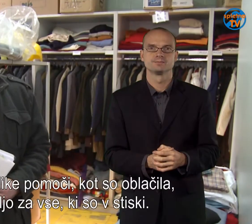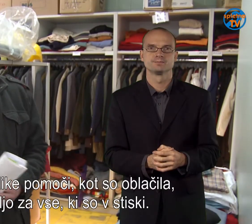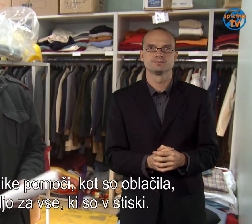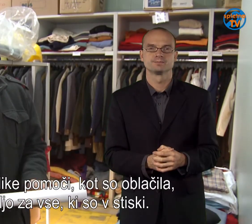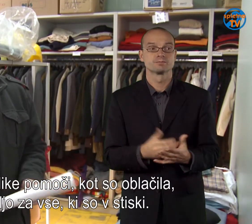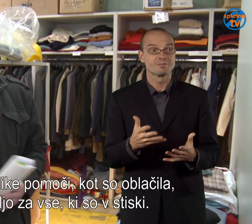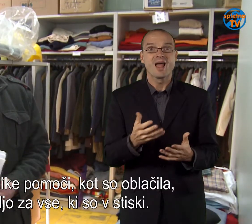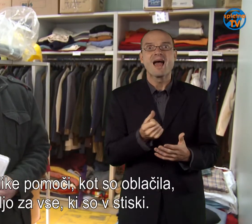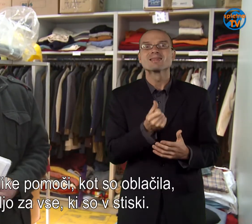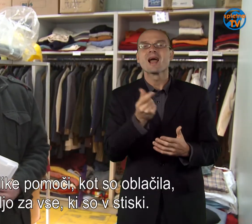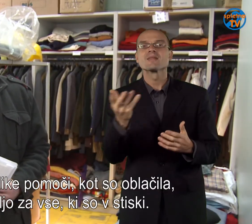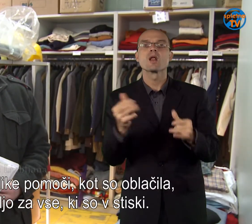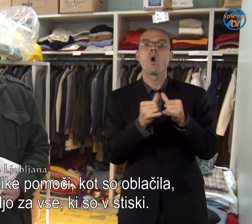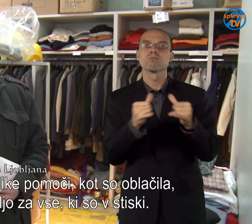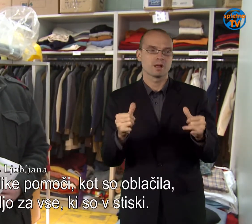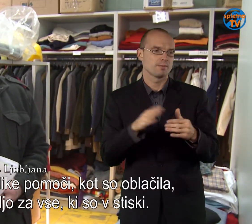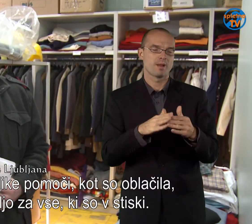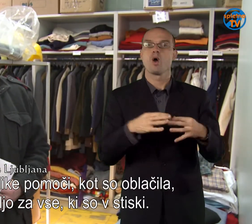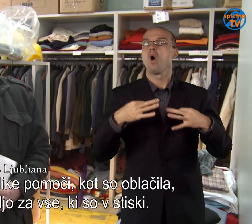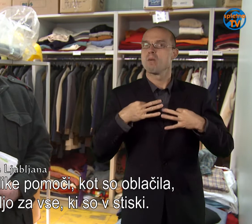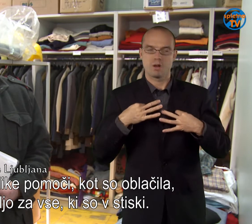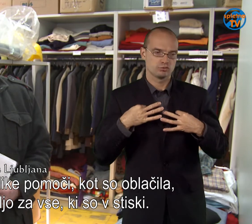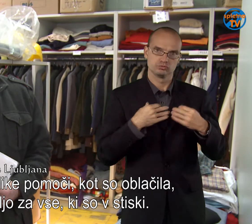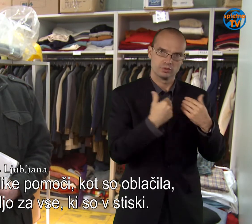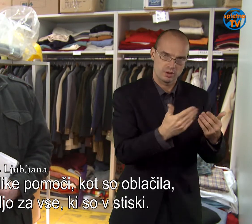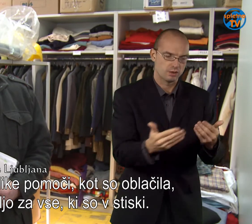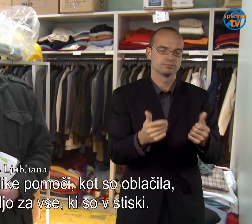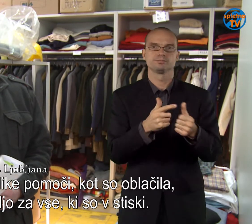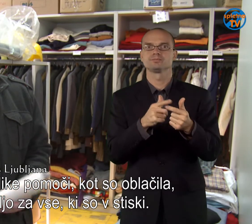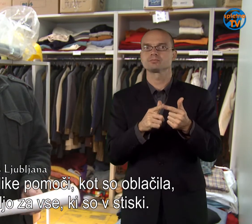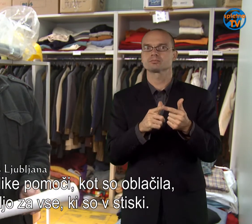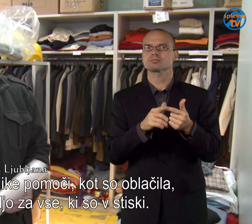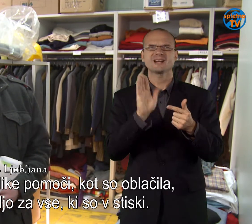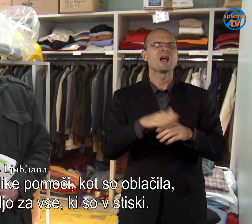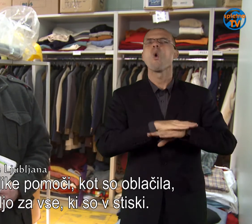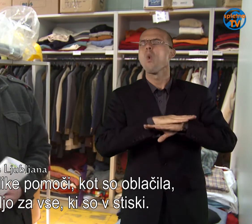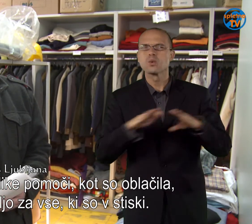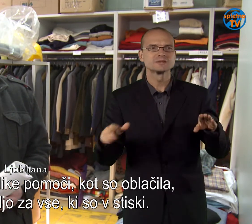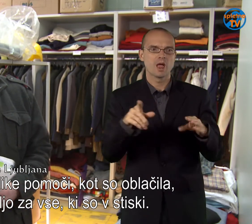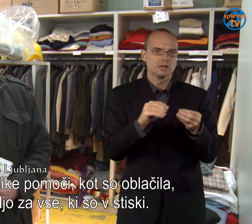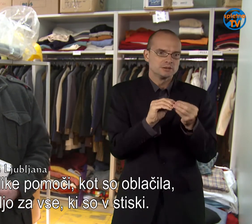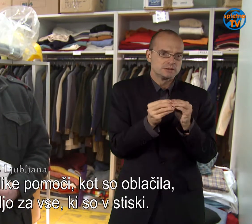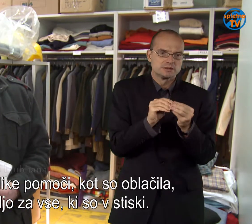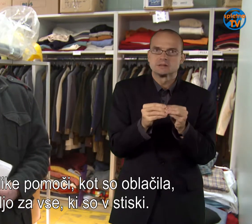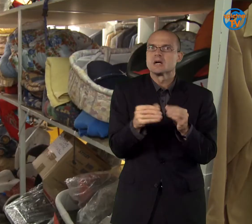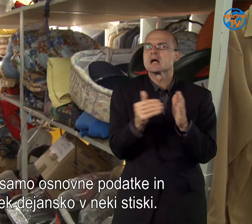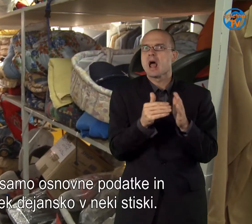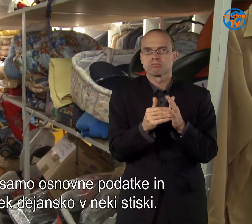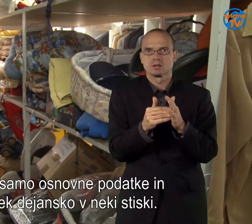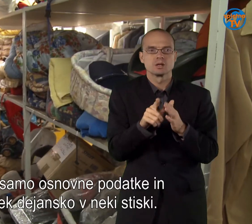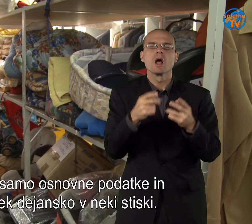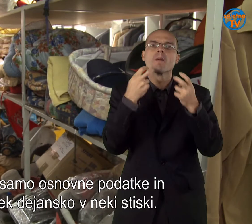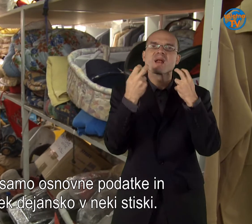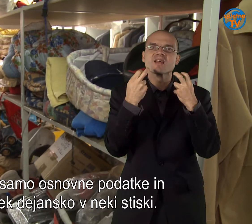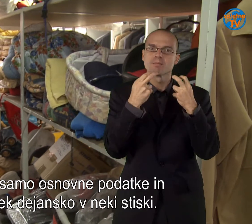Tako nekatere oblike pomoči, kot recimo oblačila, ki jih tukaj vidimo, so na voljo za vse, ki so v stiski, ki jih potrebujejo.